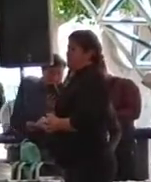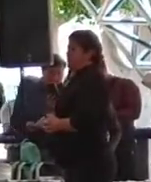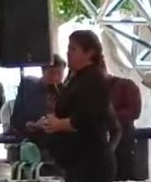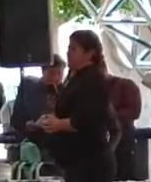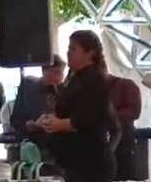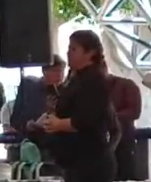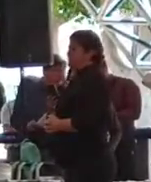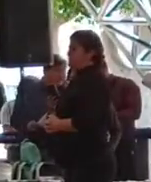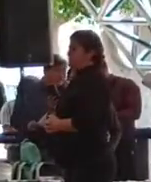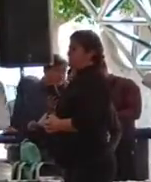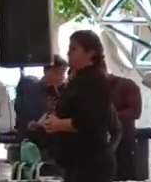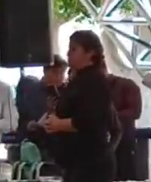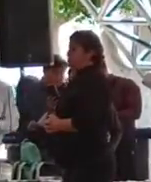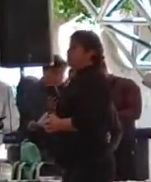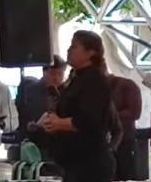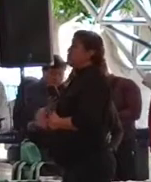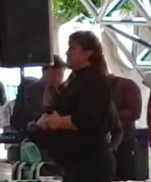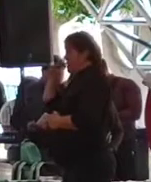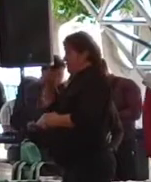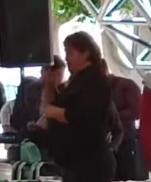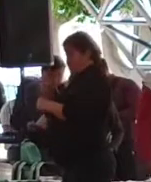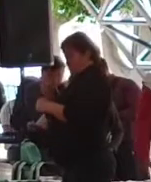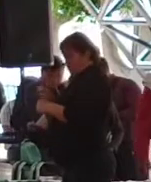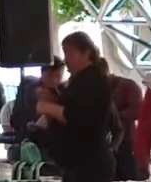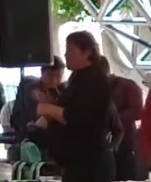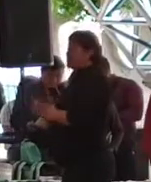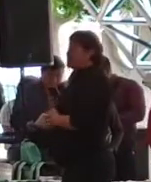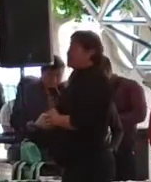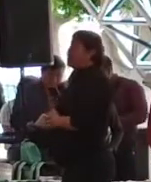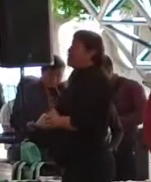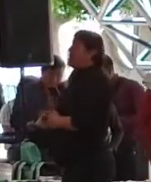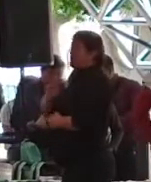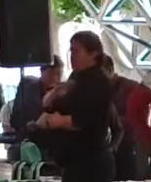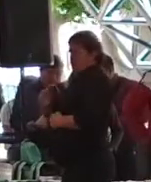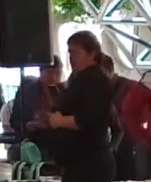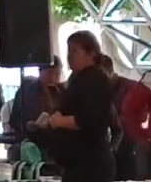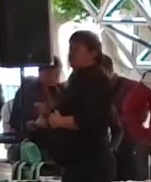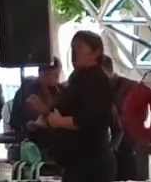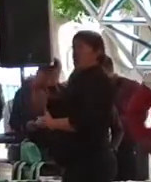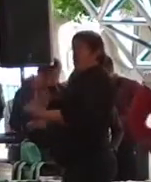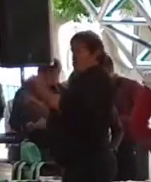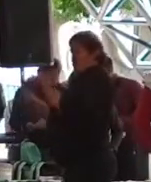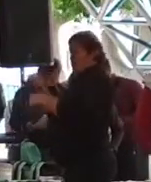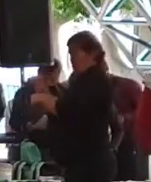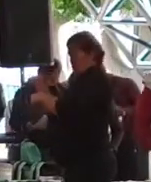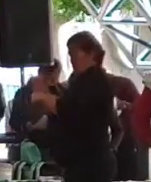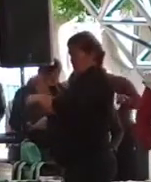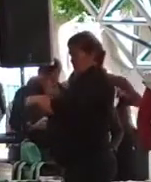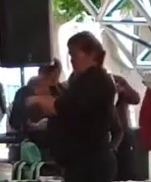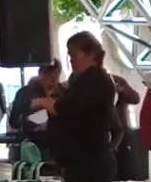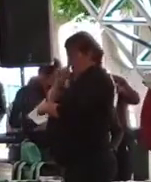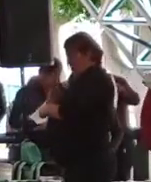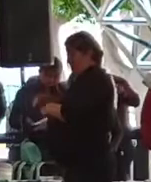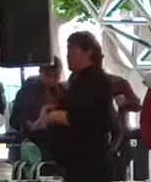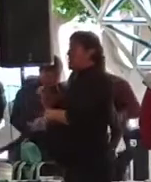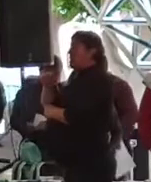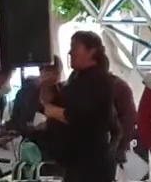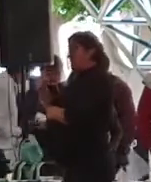Y tenemos como invitados también vienen algunos municipios que van a ser beneficiados en esta ocasión, que son